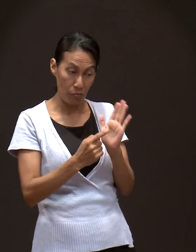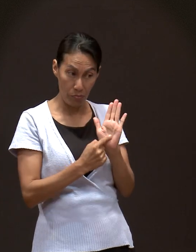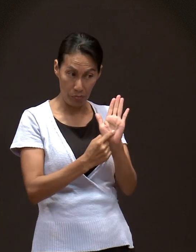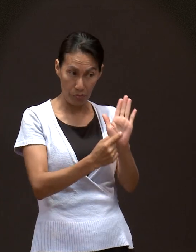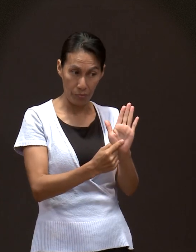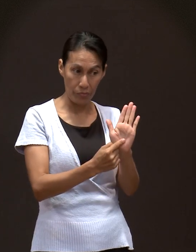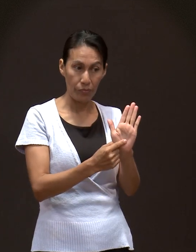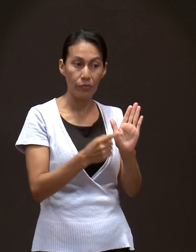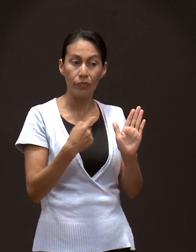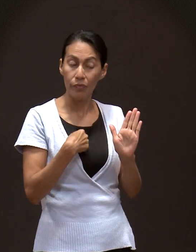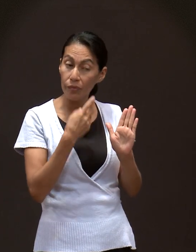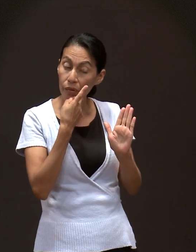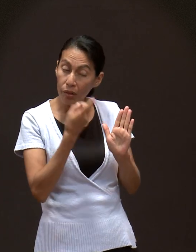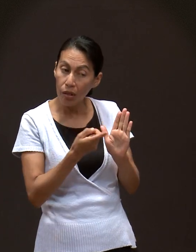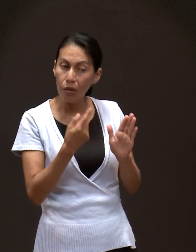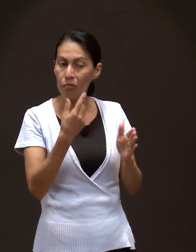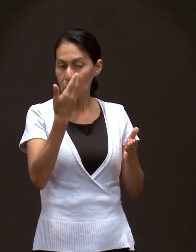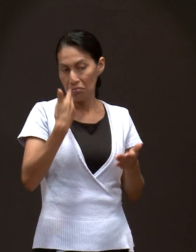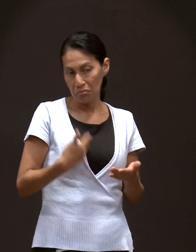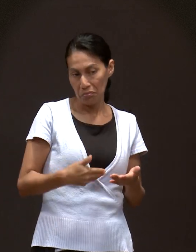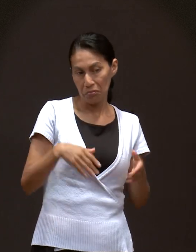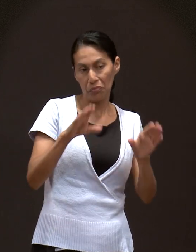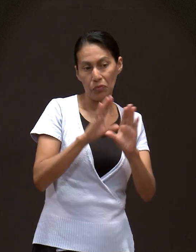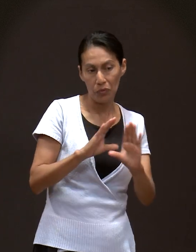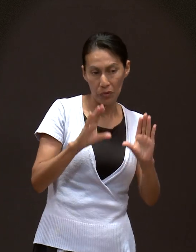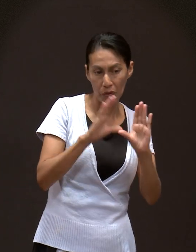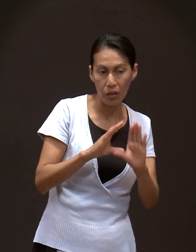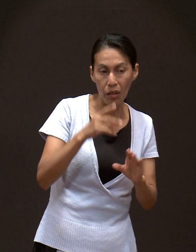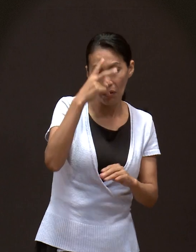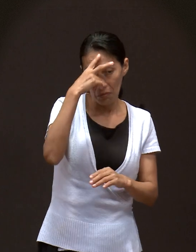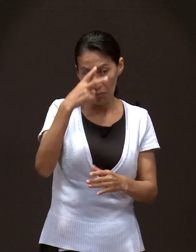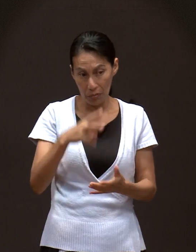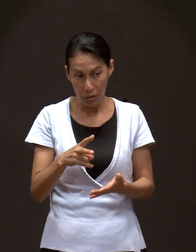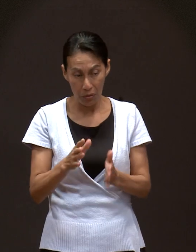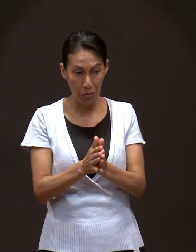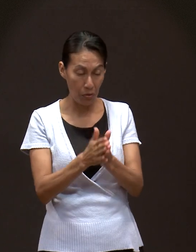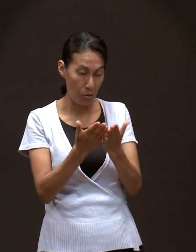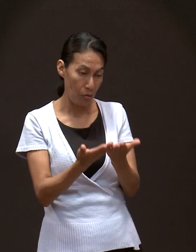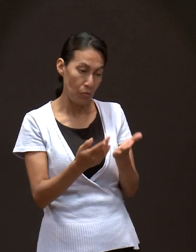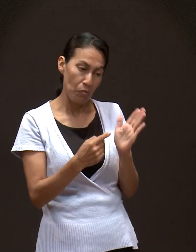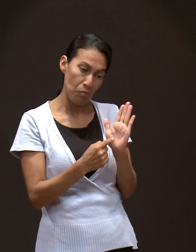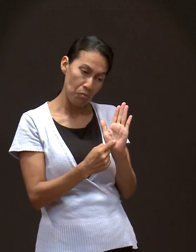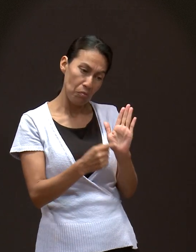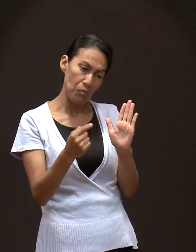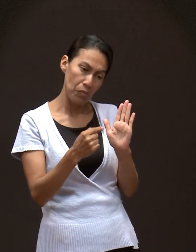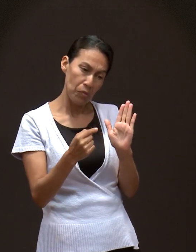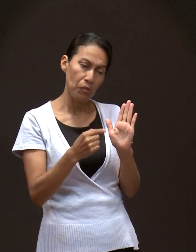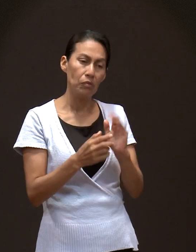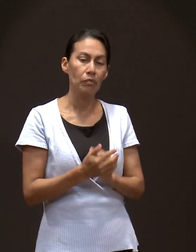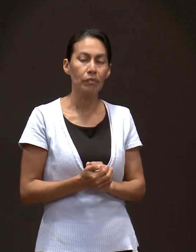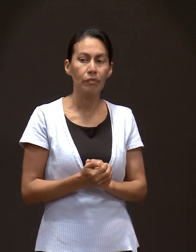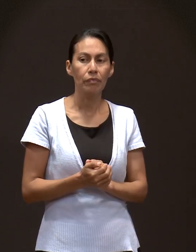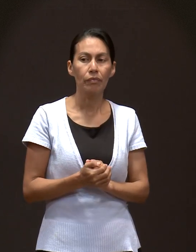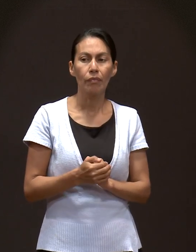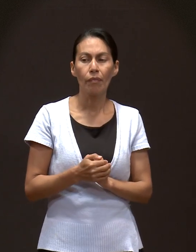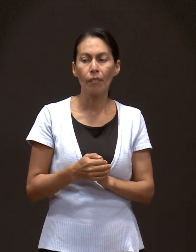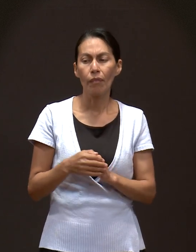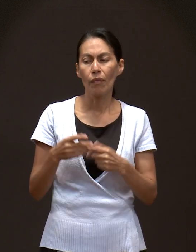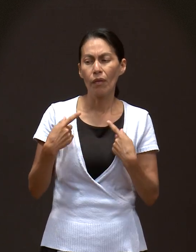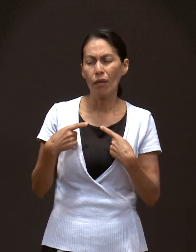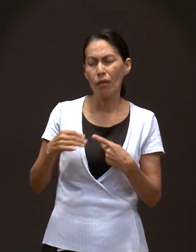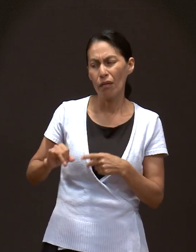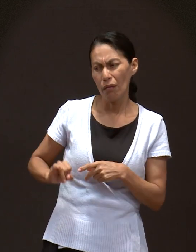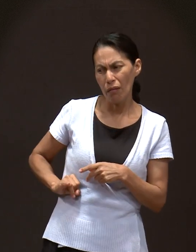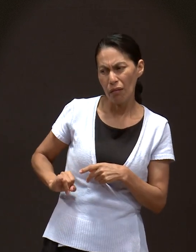empecé a presentar los libros. Les empecé a decir, bueno, pues, somos colportores. Venimos de México. Tenemos tantos libros. Y